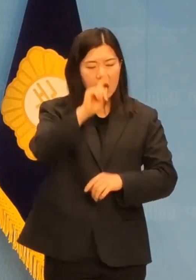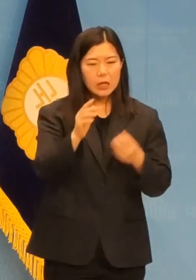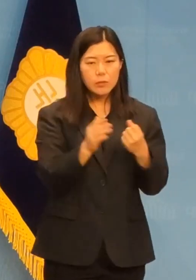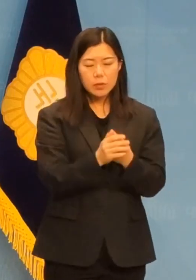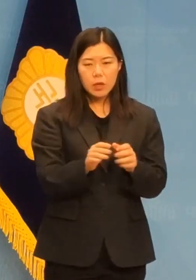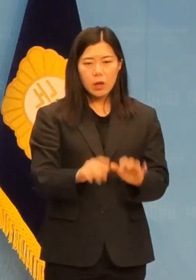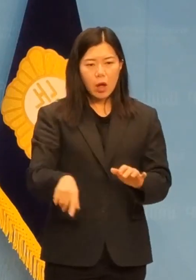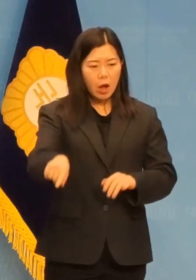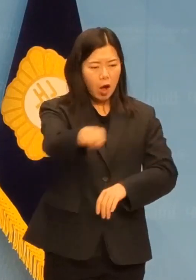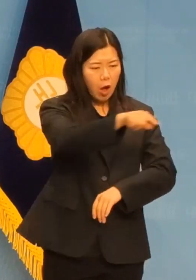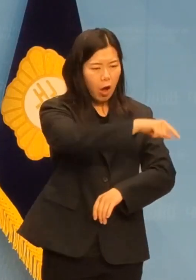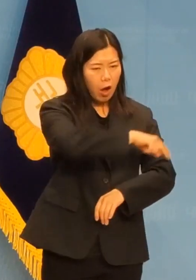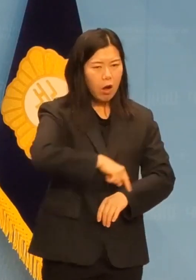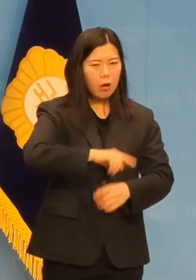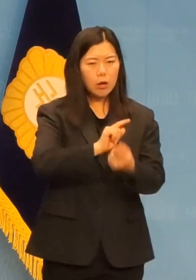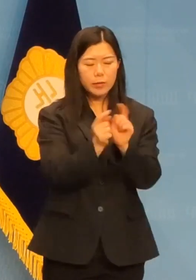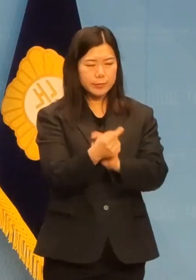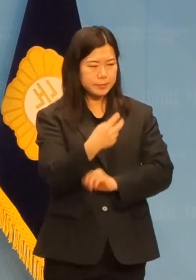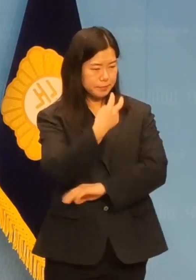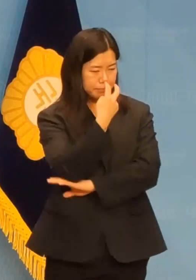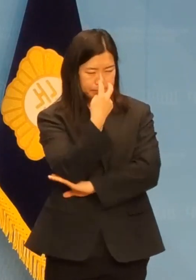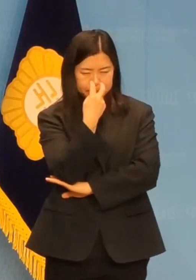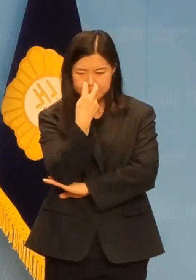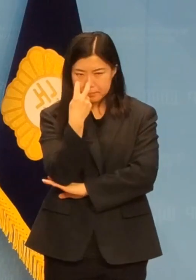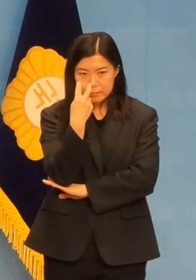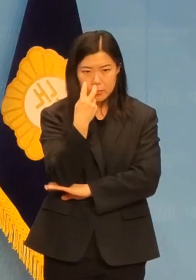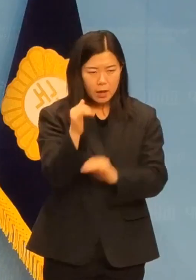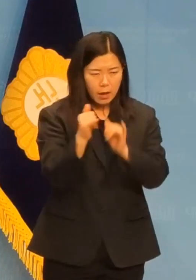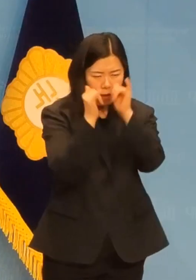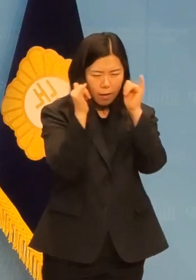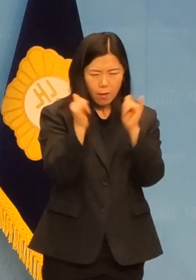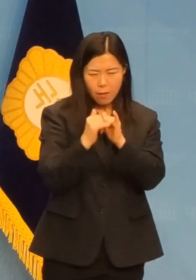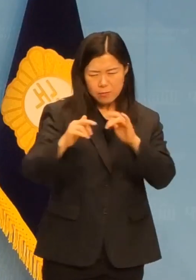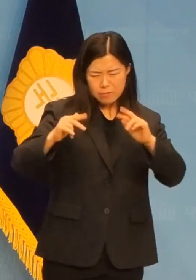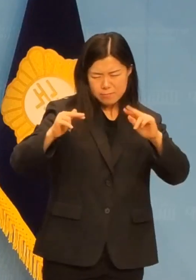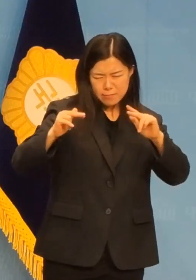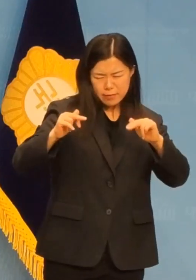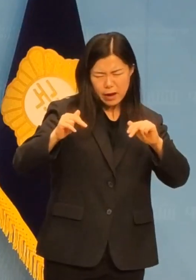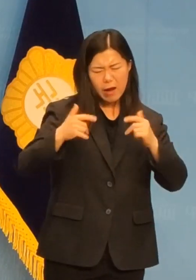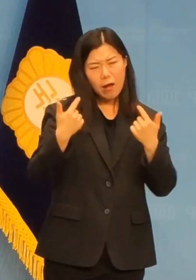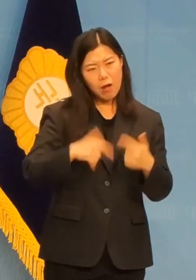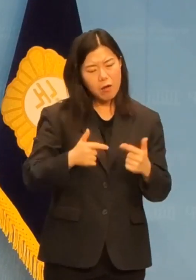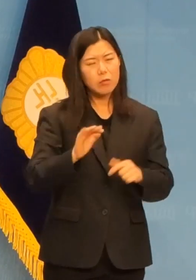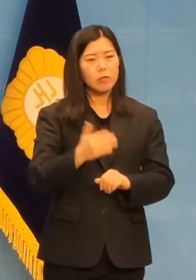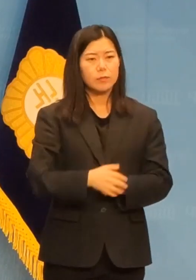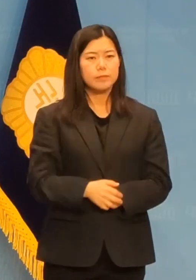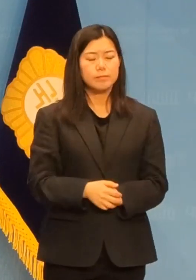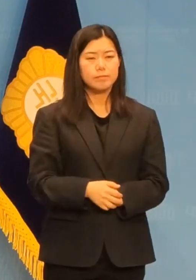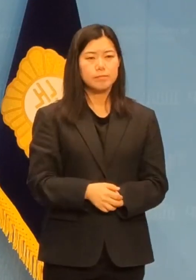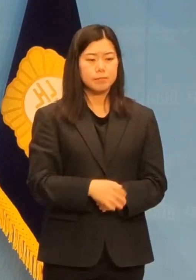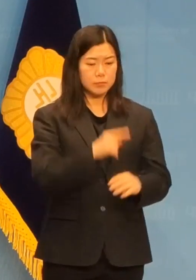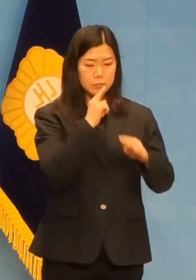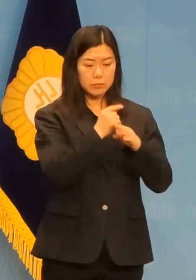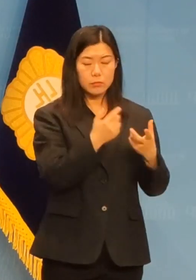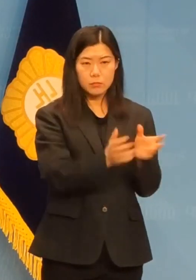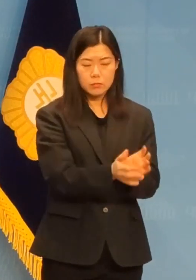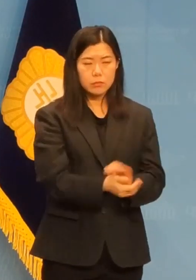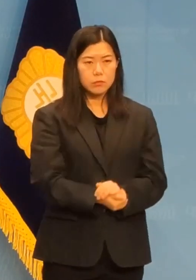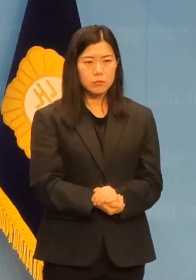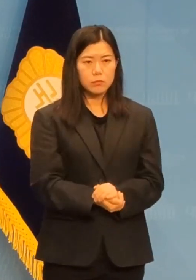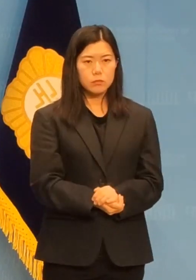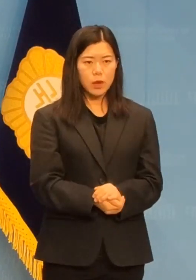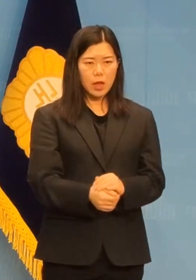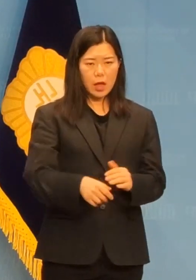의한 만인의 감시, 사회가 일상화되는 것입니다. 민주당은